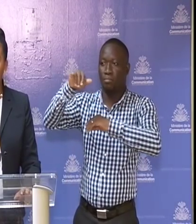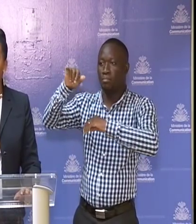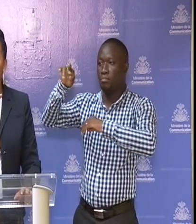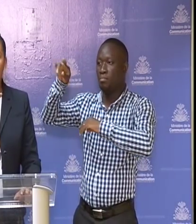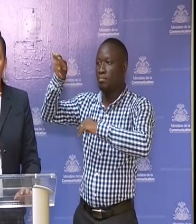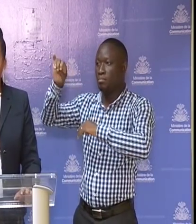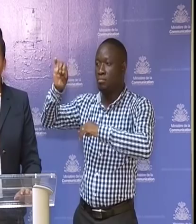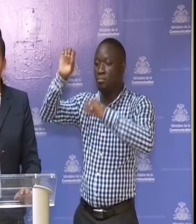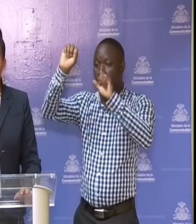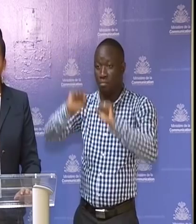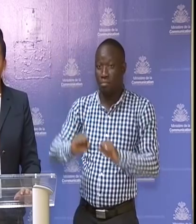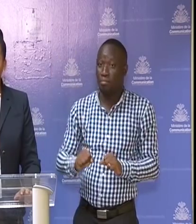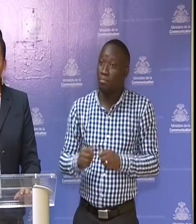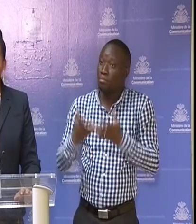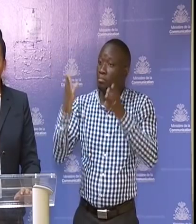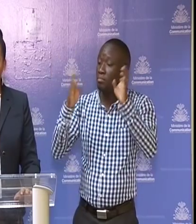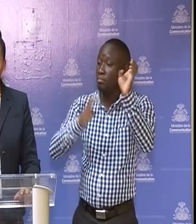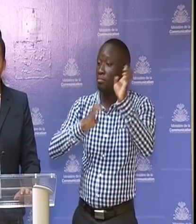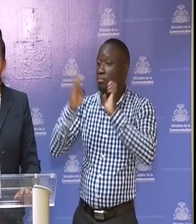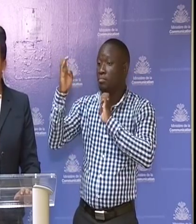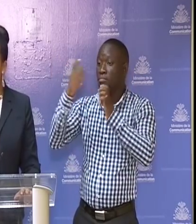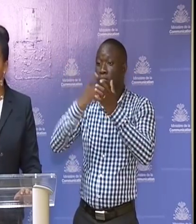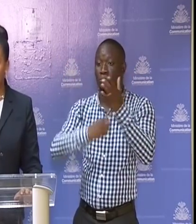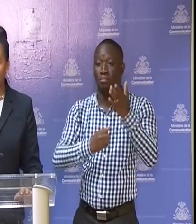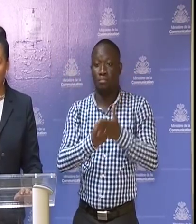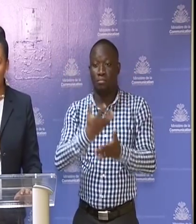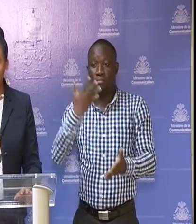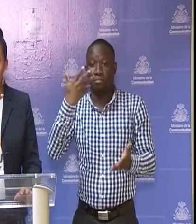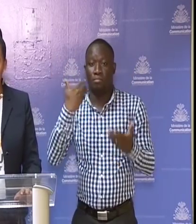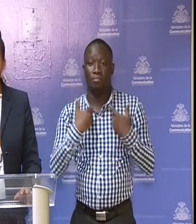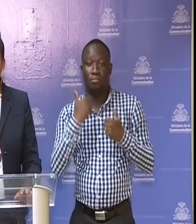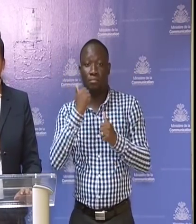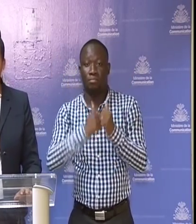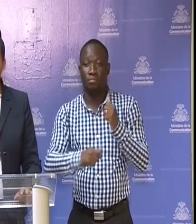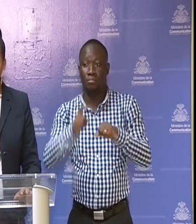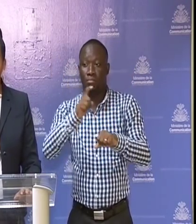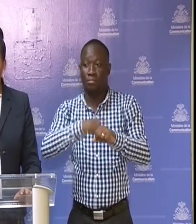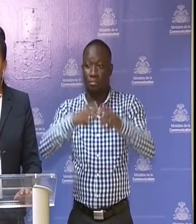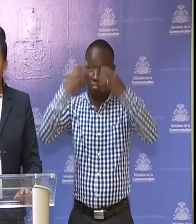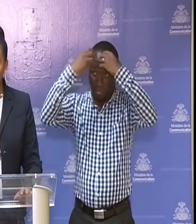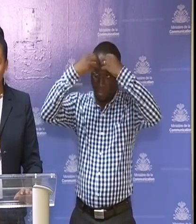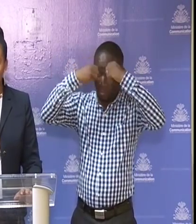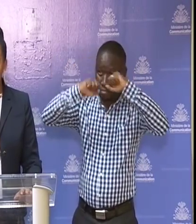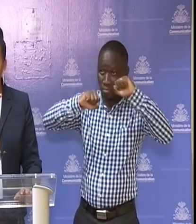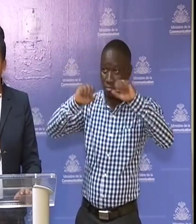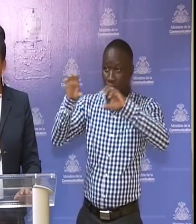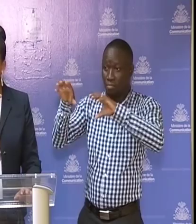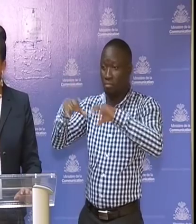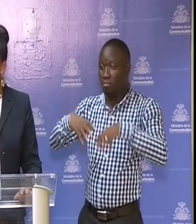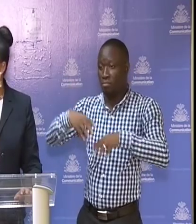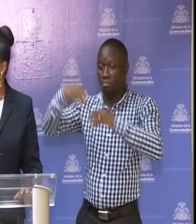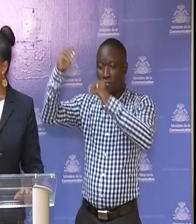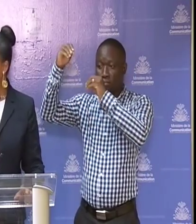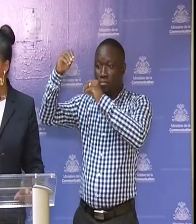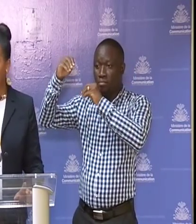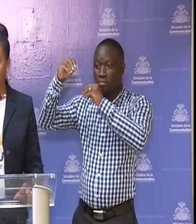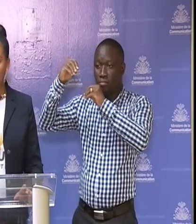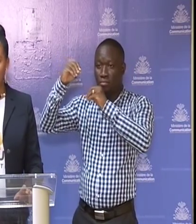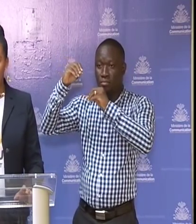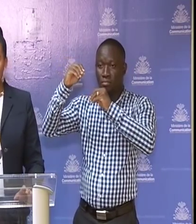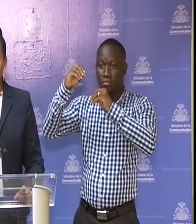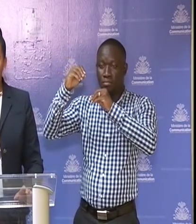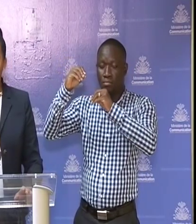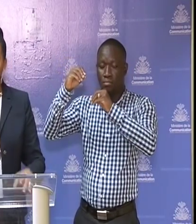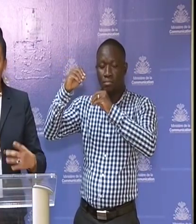même tout le urbain maudit, il peut dire exactement qui richesse. Parce que je regarde chaque temps le président déplacé tout en côté. Notre jour encore, les ports de paix